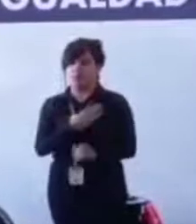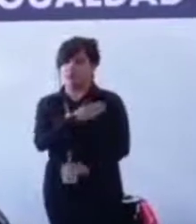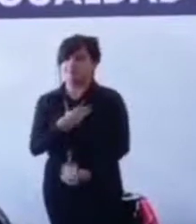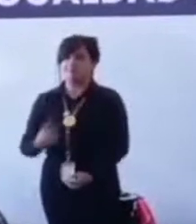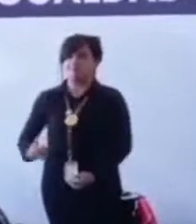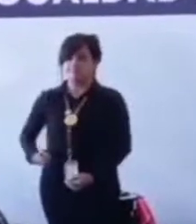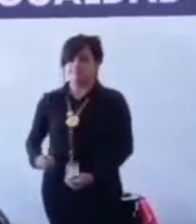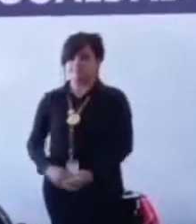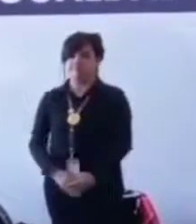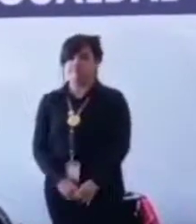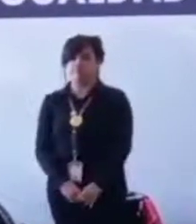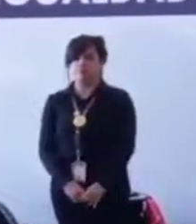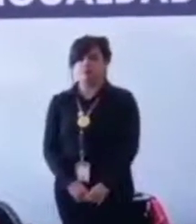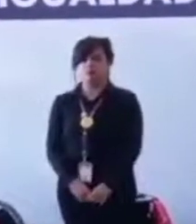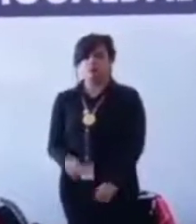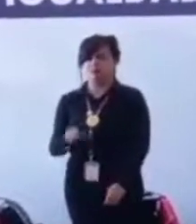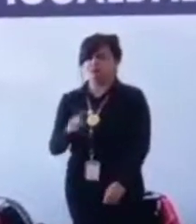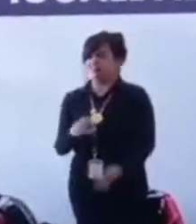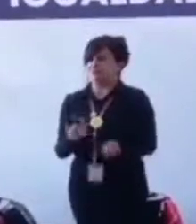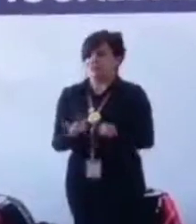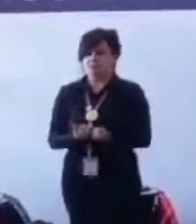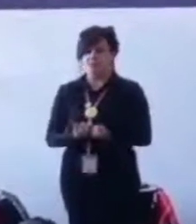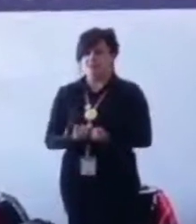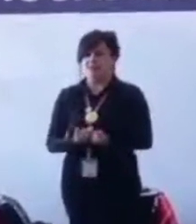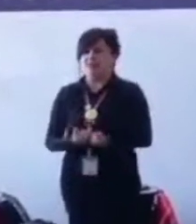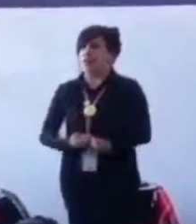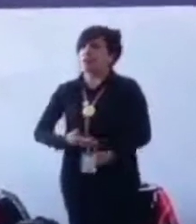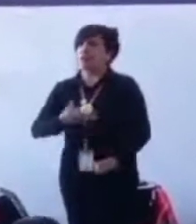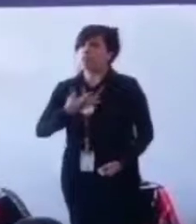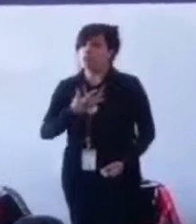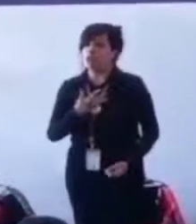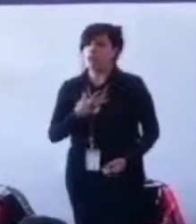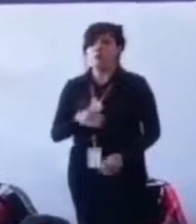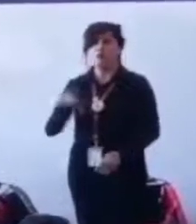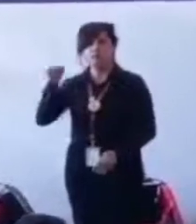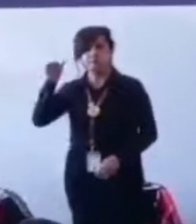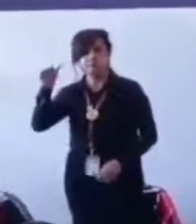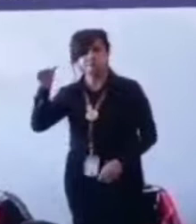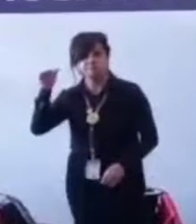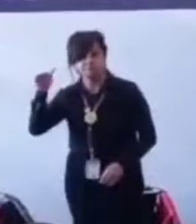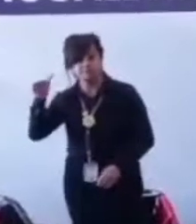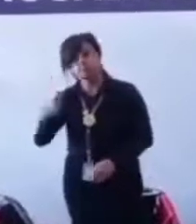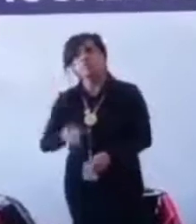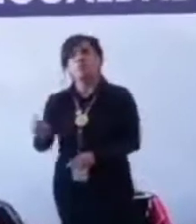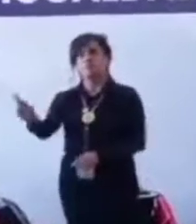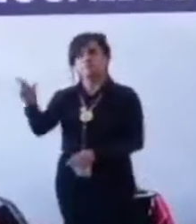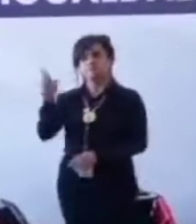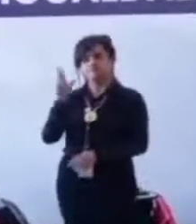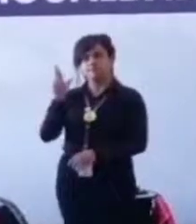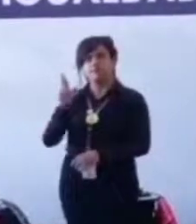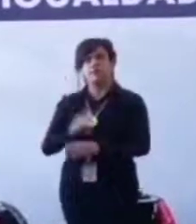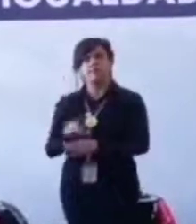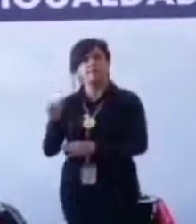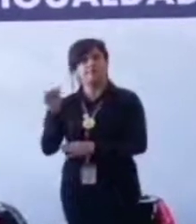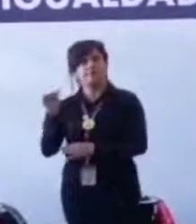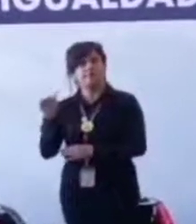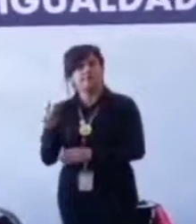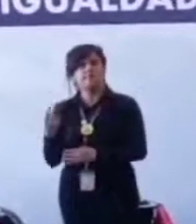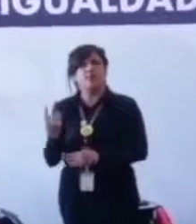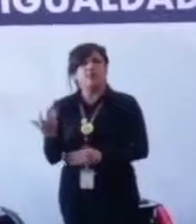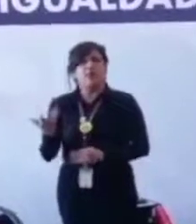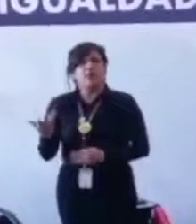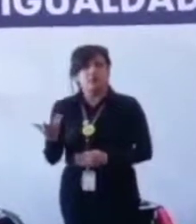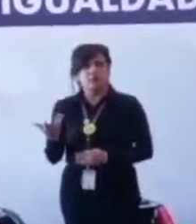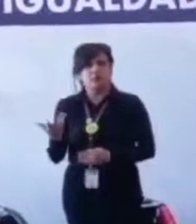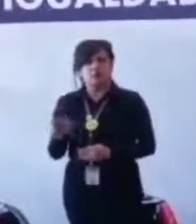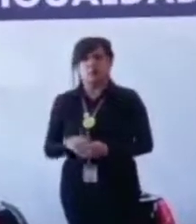municipio, mismas que exigen pleno respeto hacia sus derechos, que reclaman opciones más que concesiones,